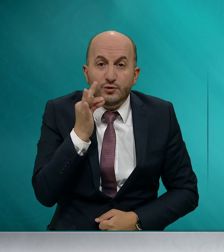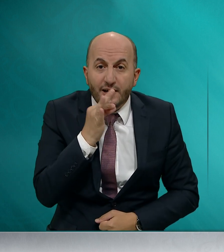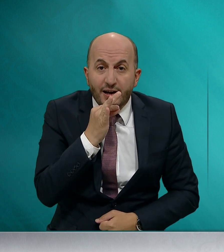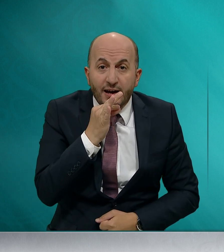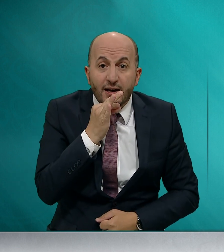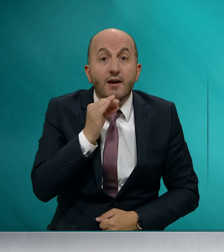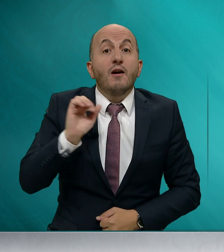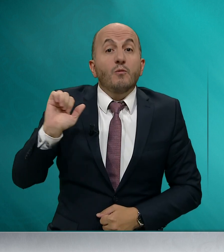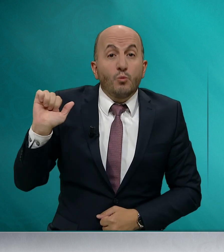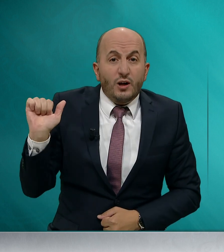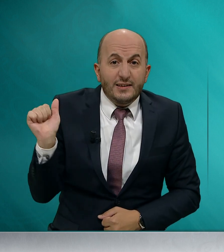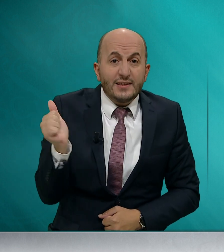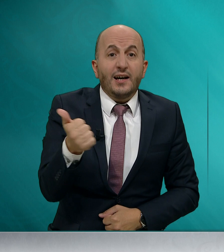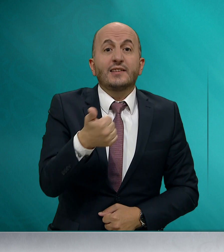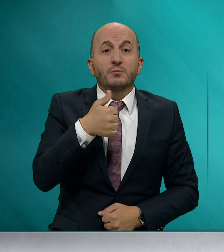olmak üzere